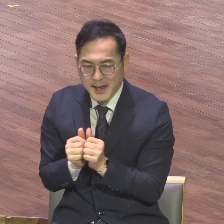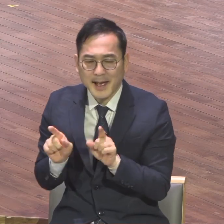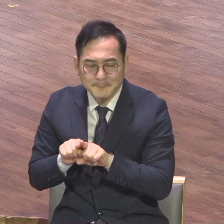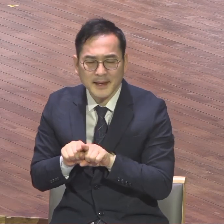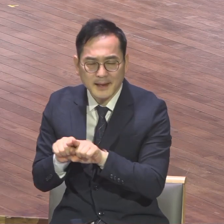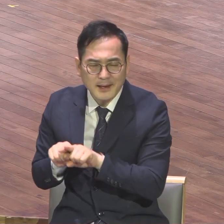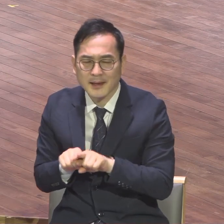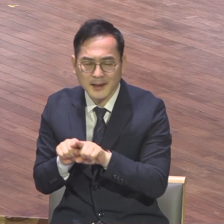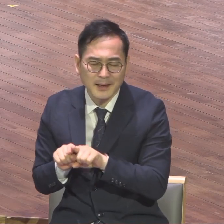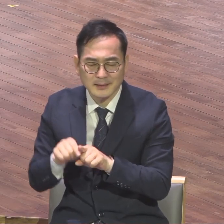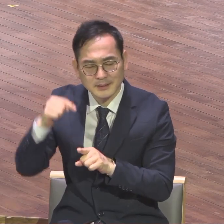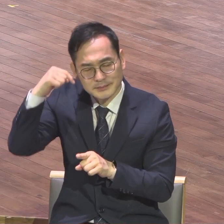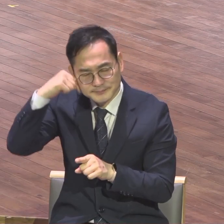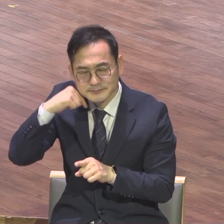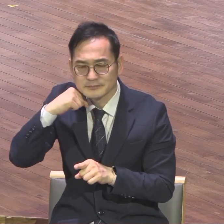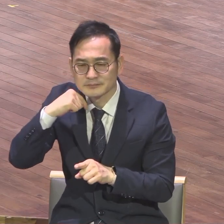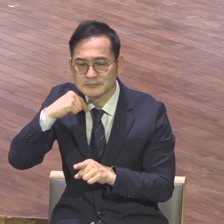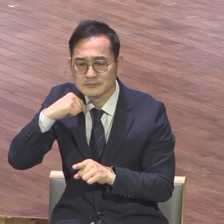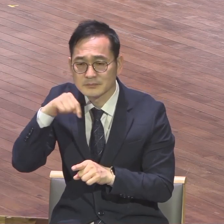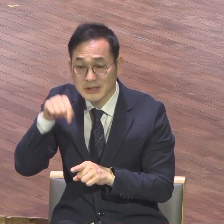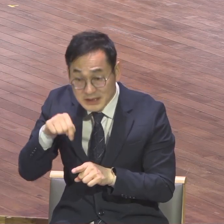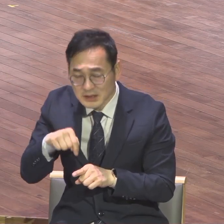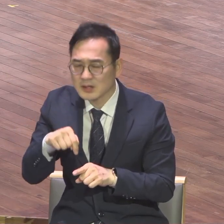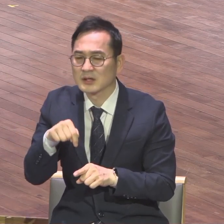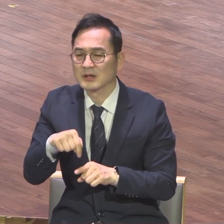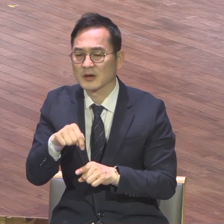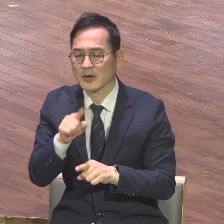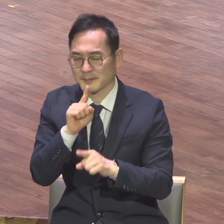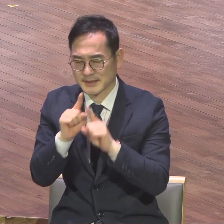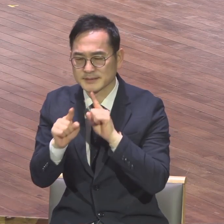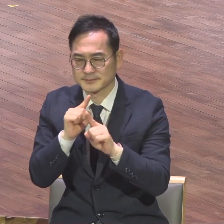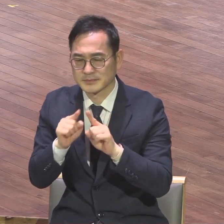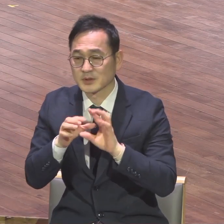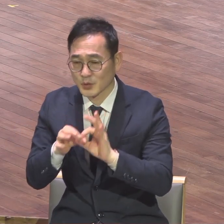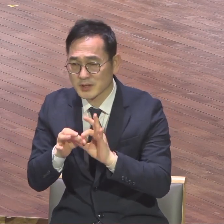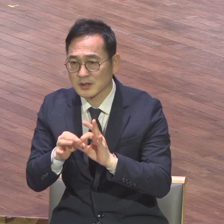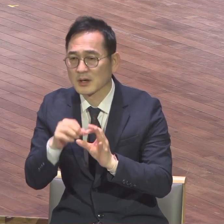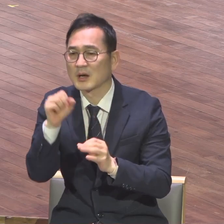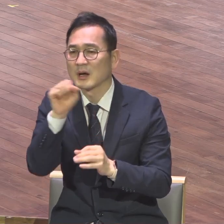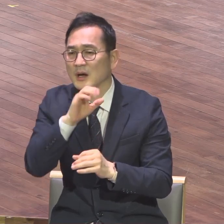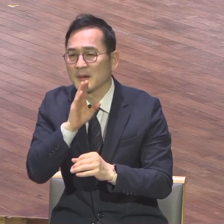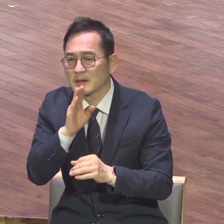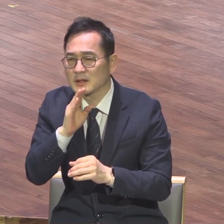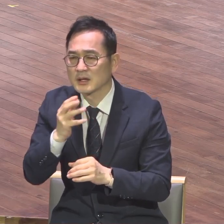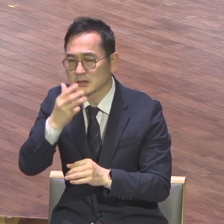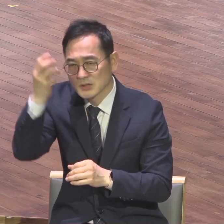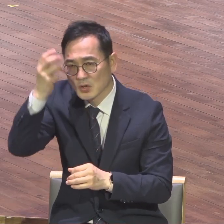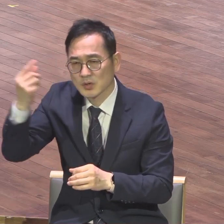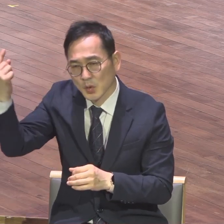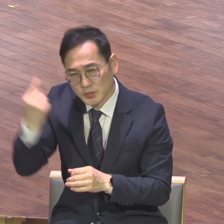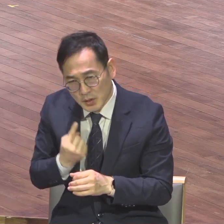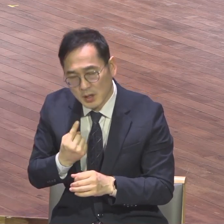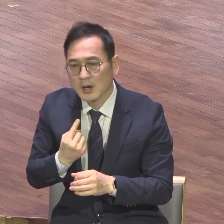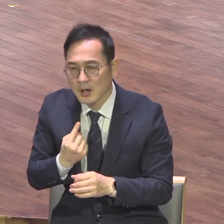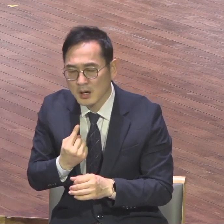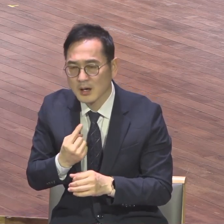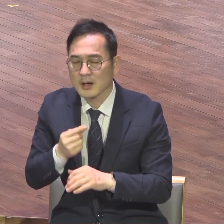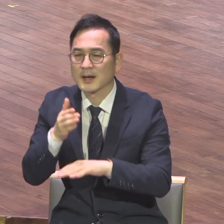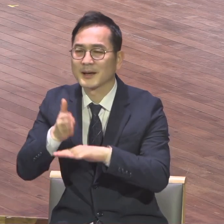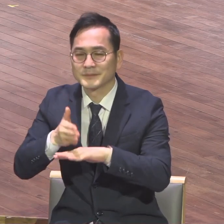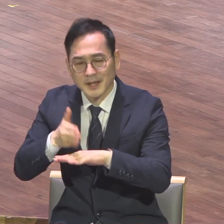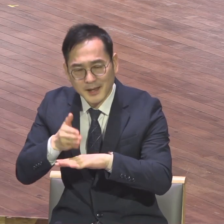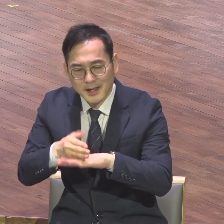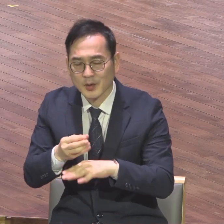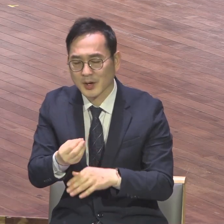깨닫게 하면서 감사하며 그 축복의 증거를 그렇게 가지는 이런 마음속에 결단이 있어야